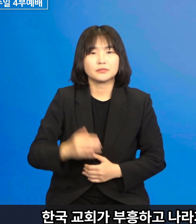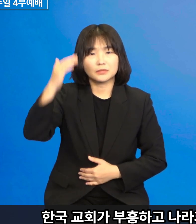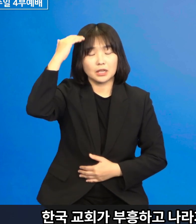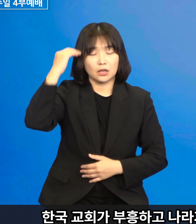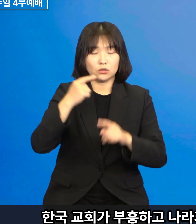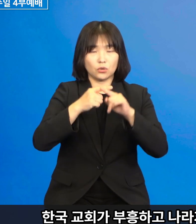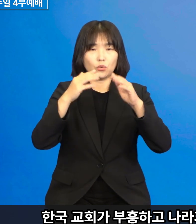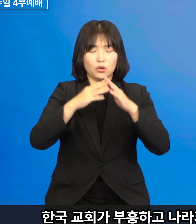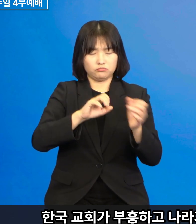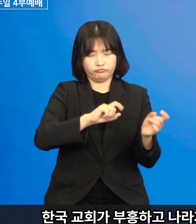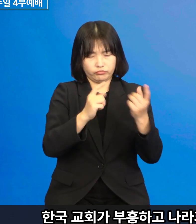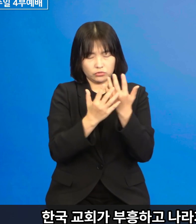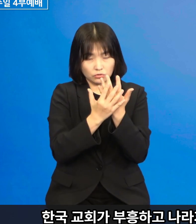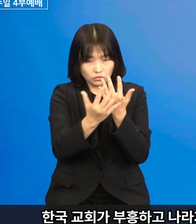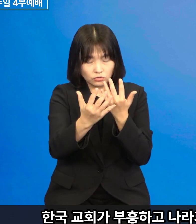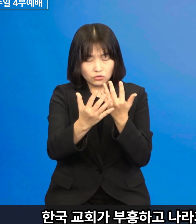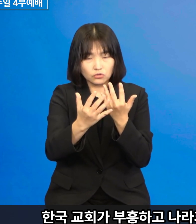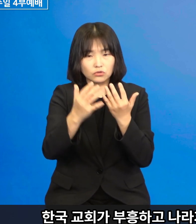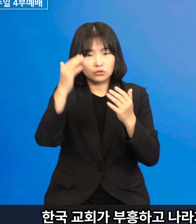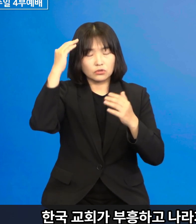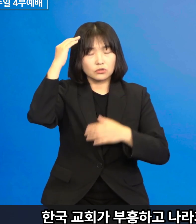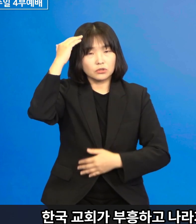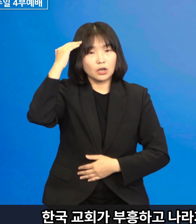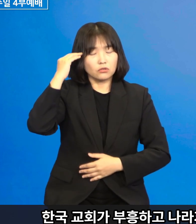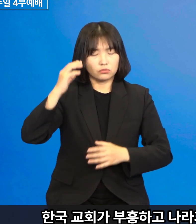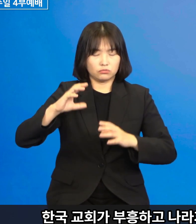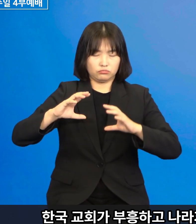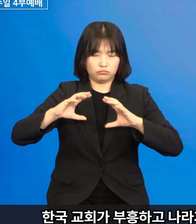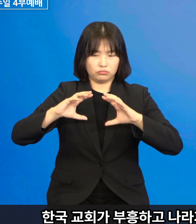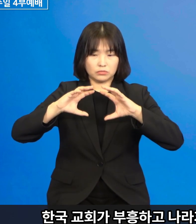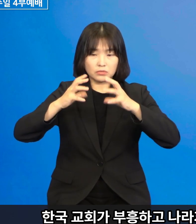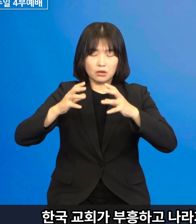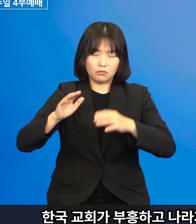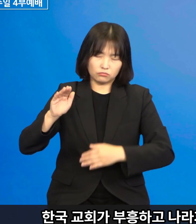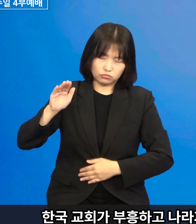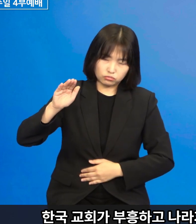한국교회가 부흥하고 나라가 성장하니까 어느덧 배가 불러서